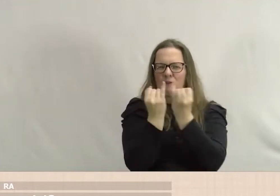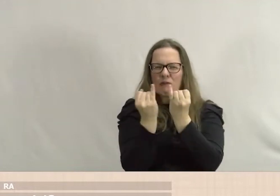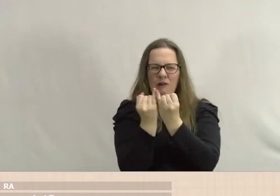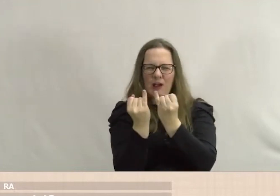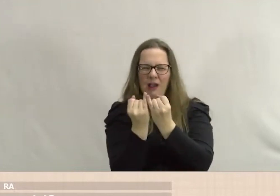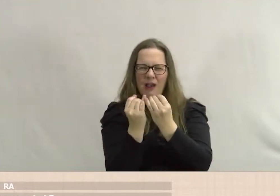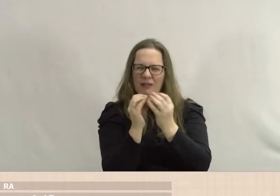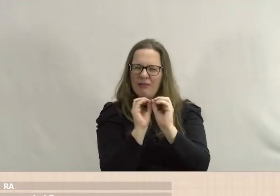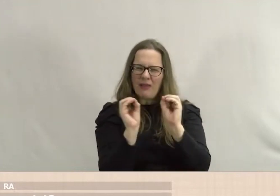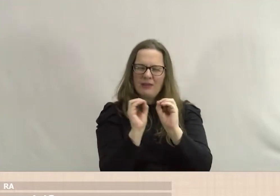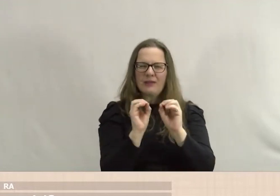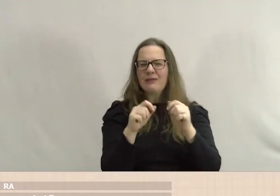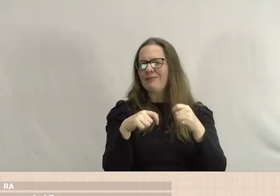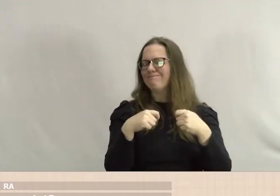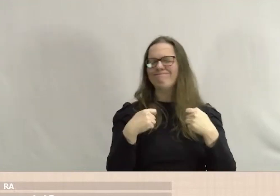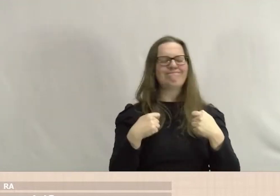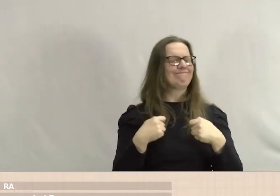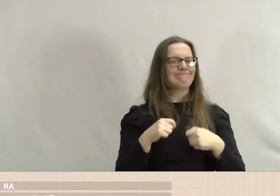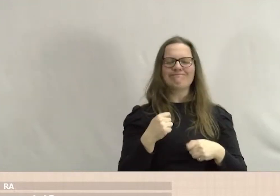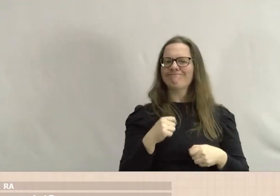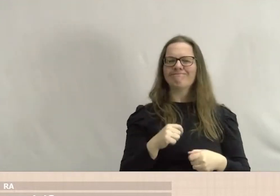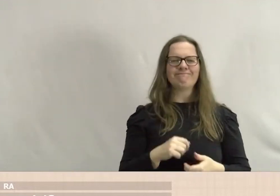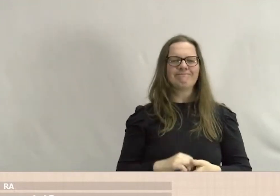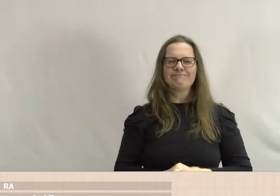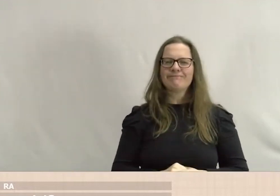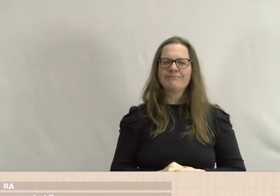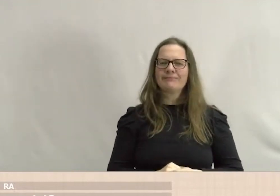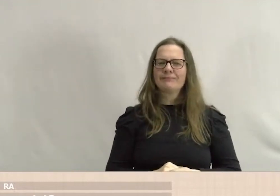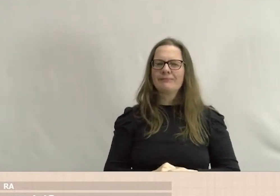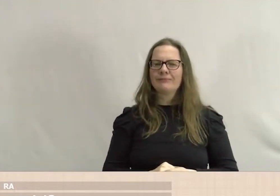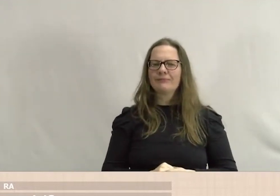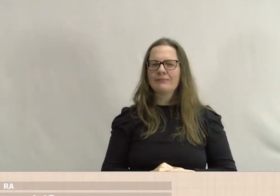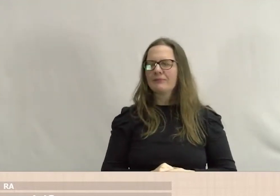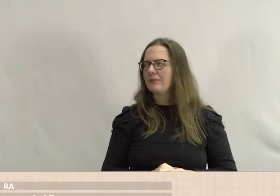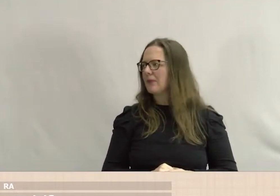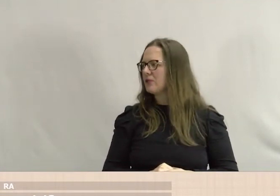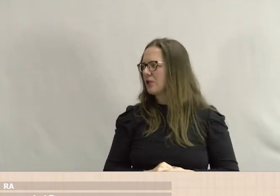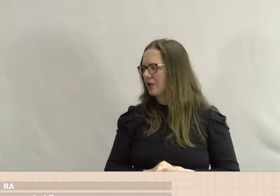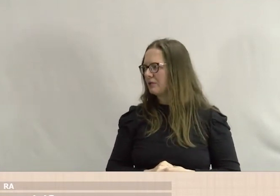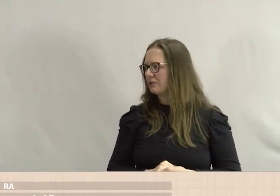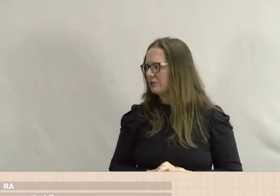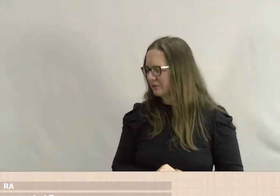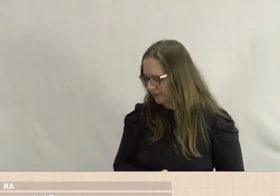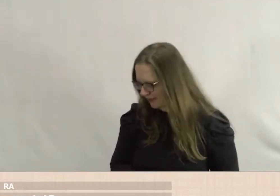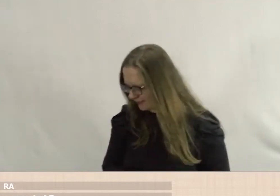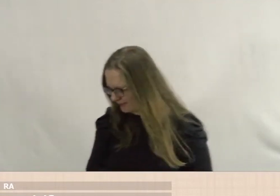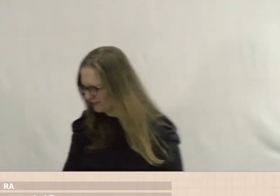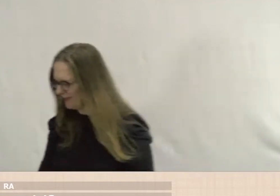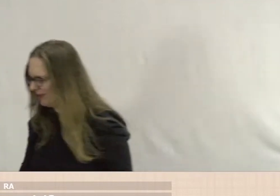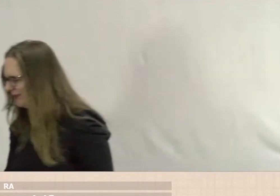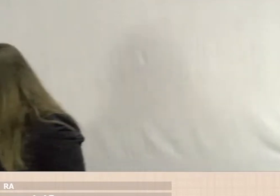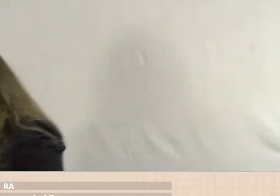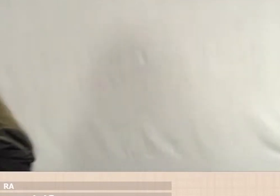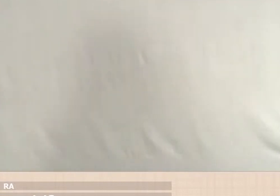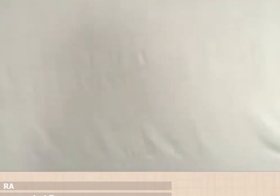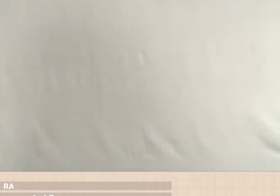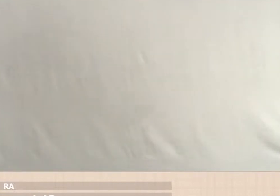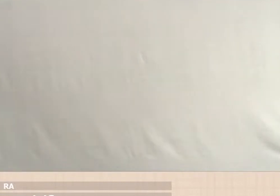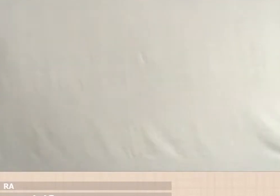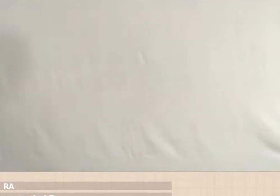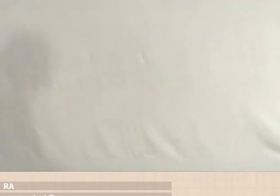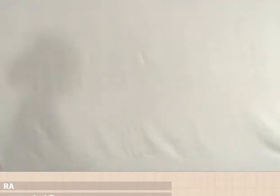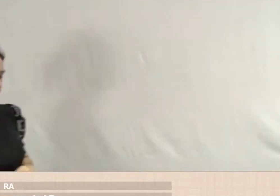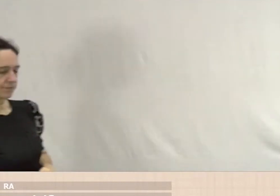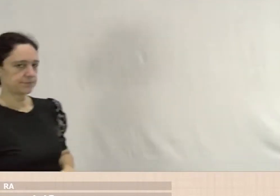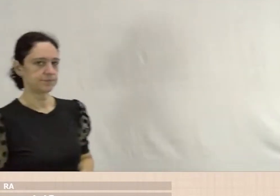do seu irmão. Irmãos, esse tipo de ensinamento não redunda em nada. Em nada.